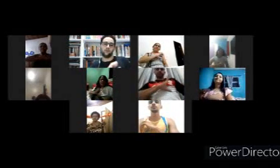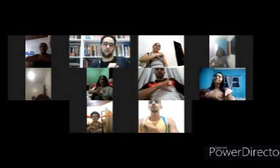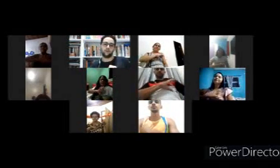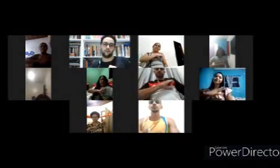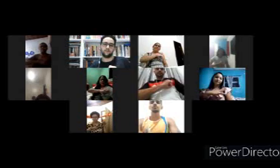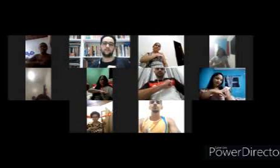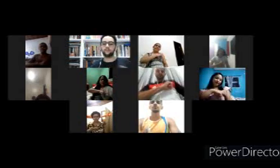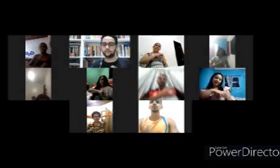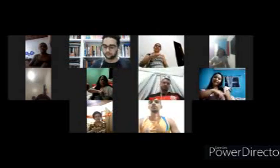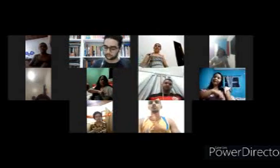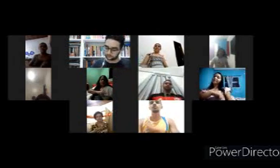Amor.